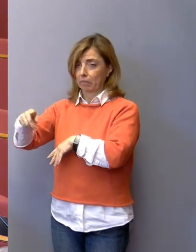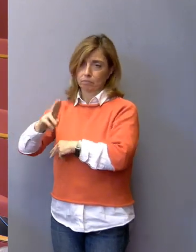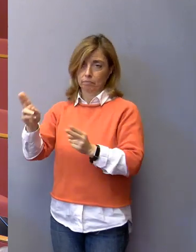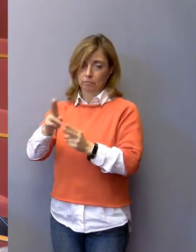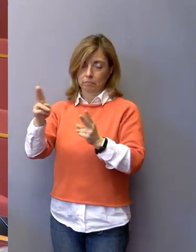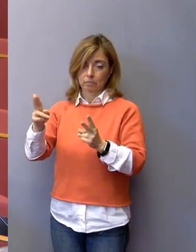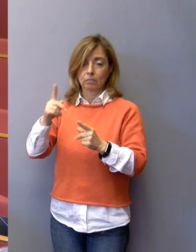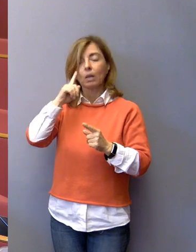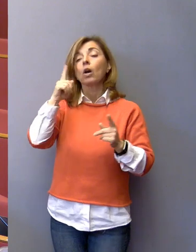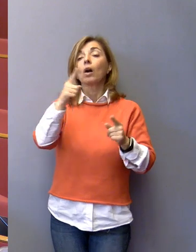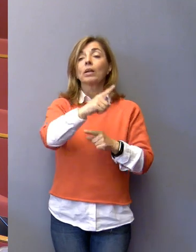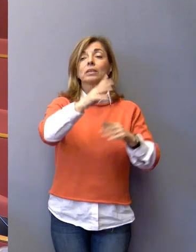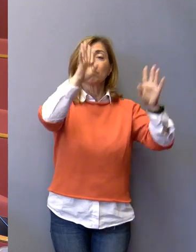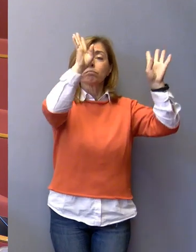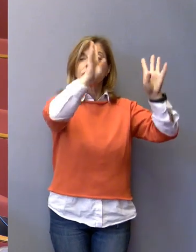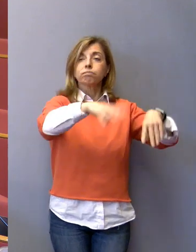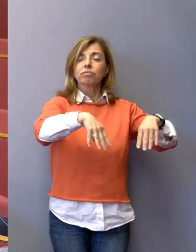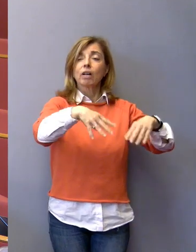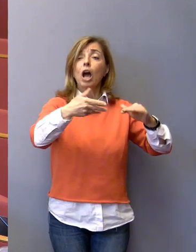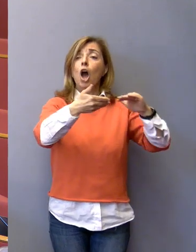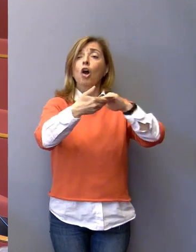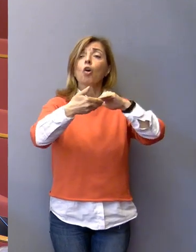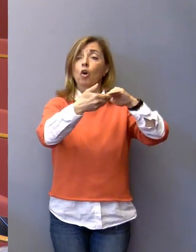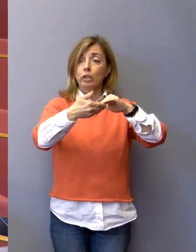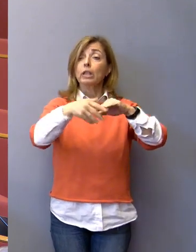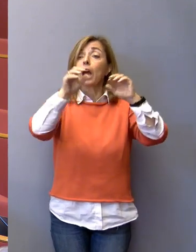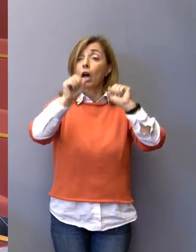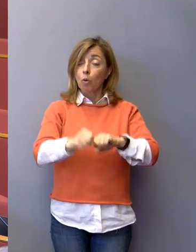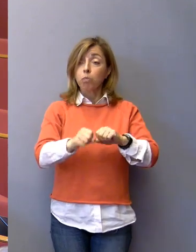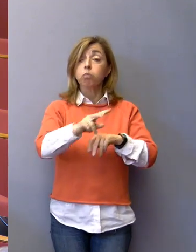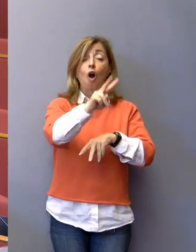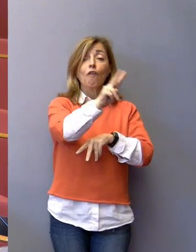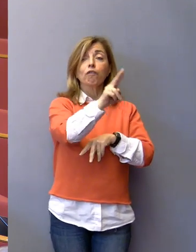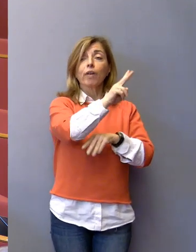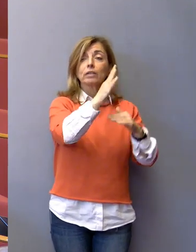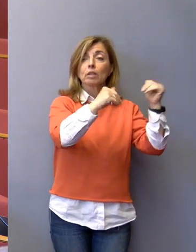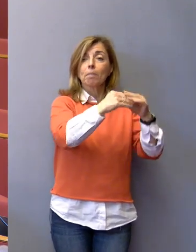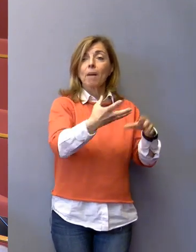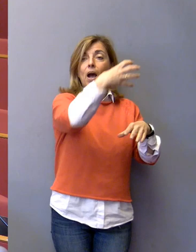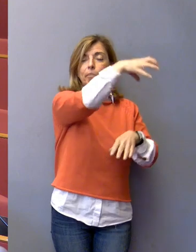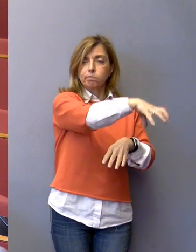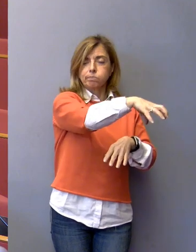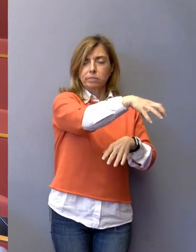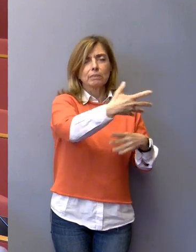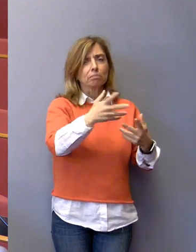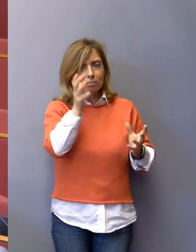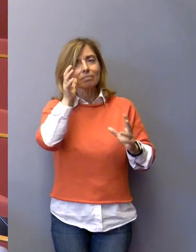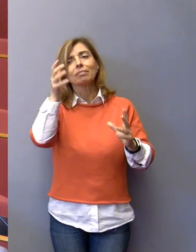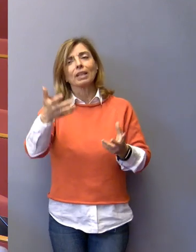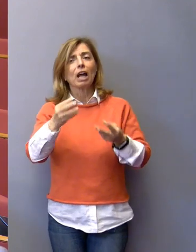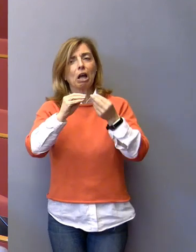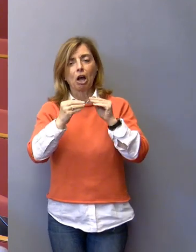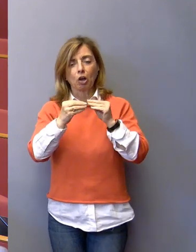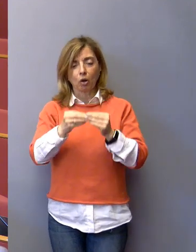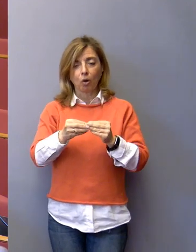a Cornigliano Costruisci a Vesima e guarda un po' ci sarebbe una riflessione da fare ma con questa nuova aggiornamento cosa